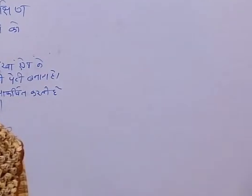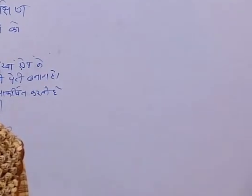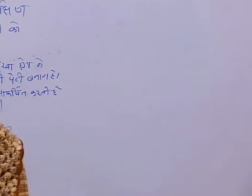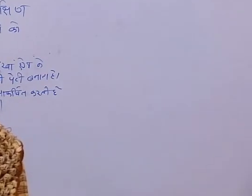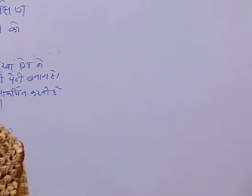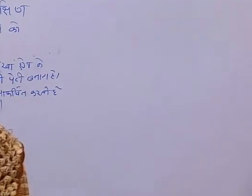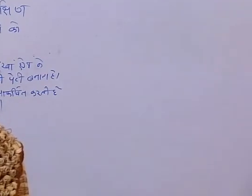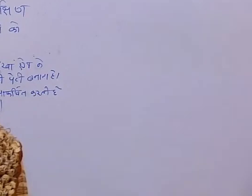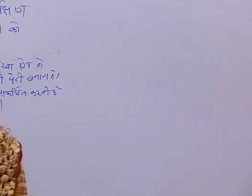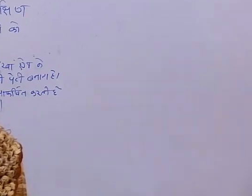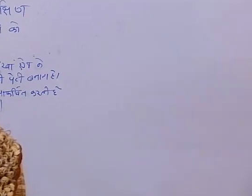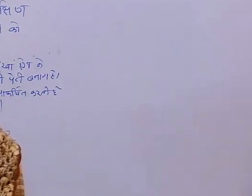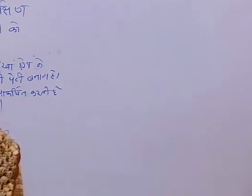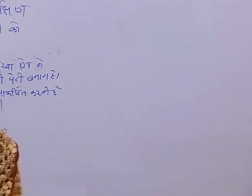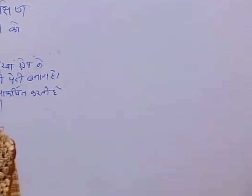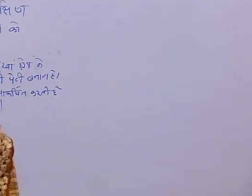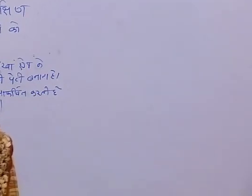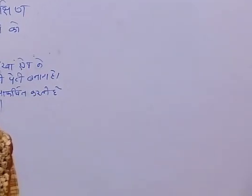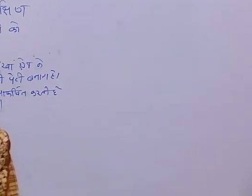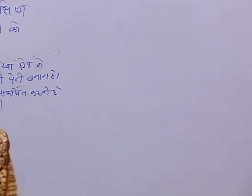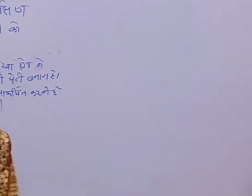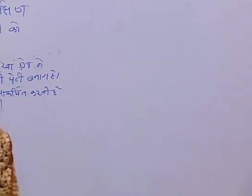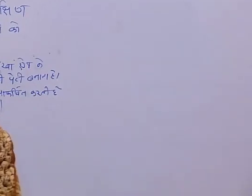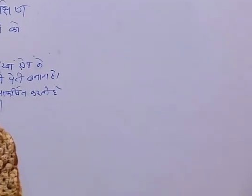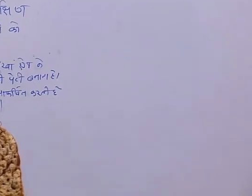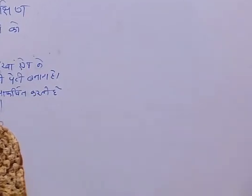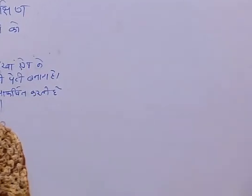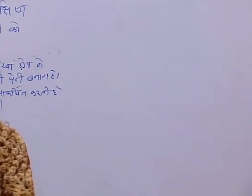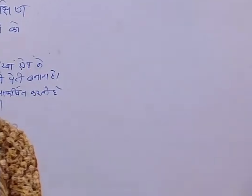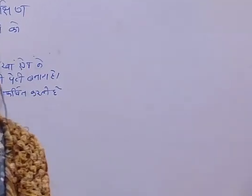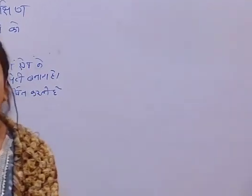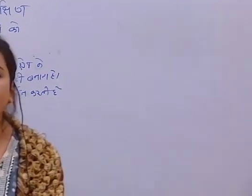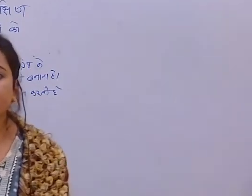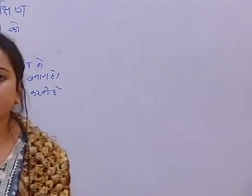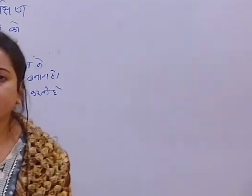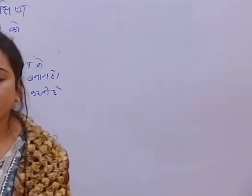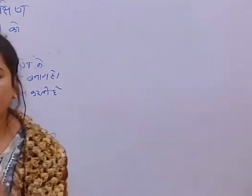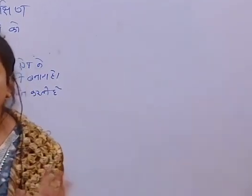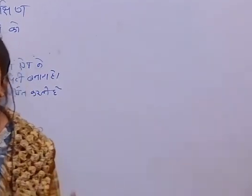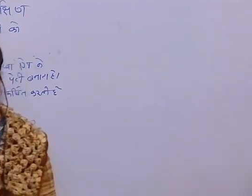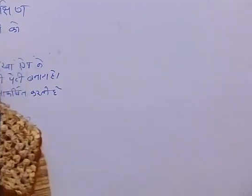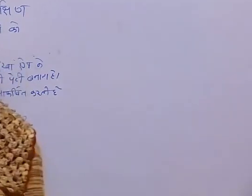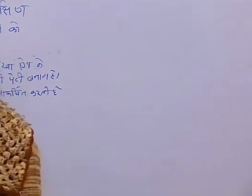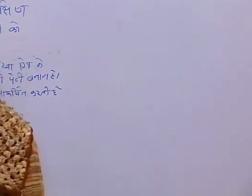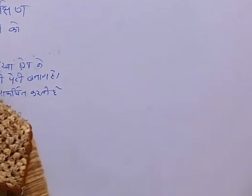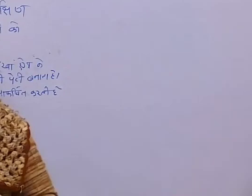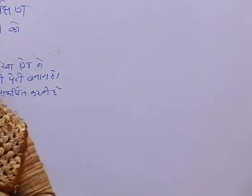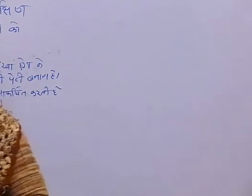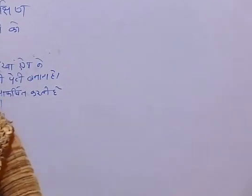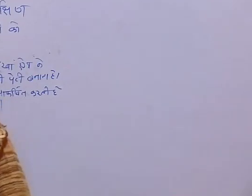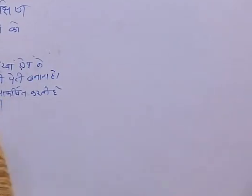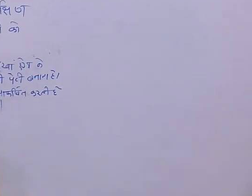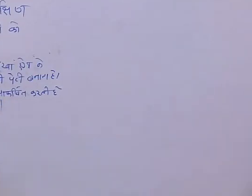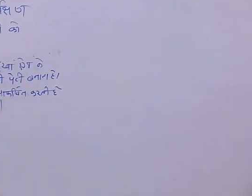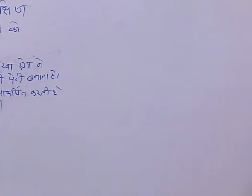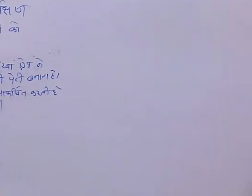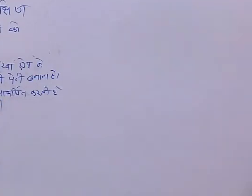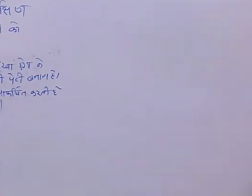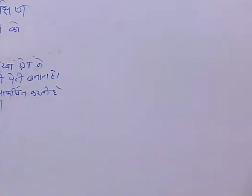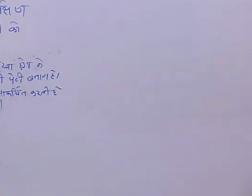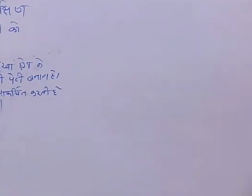बारिश होगी, और नीचे वाला जो क्या होगा वो शीत ऋतु का भारत में कारण बनेगा। क्लियर हुआ?